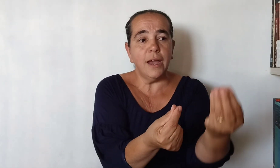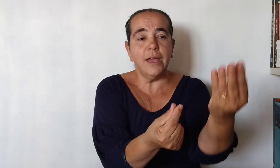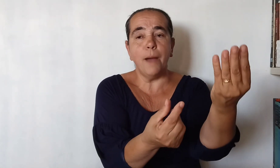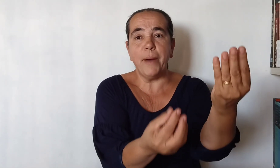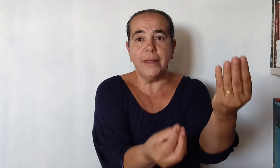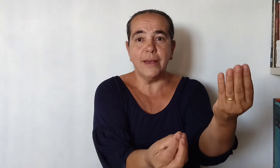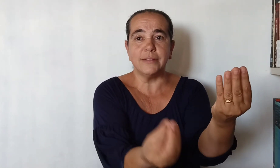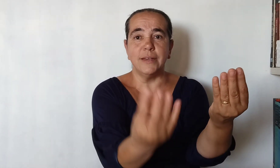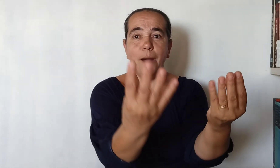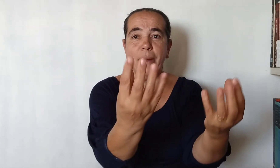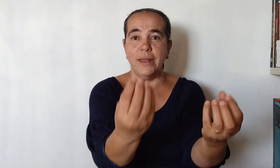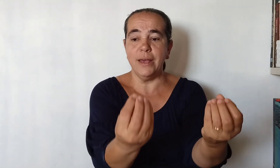aí aparece.